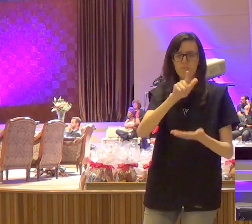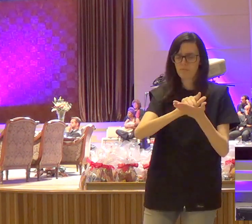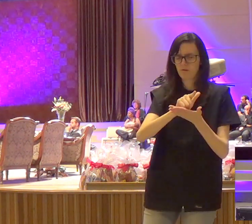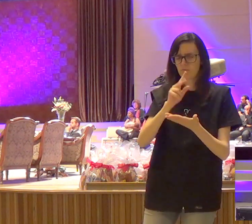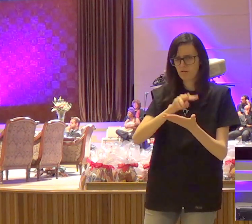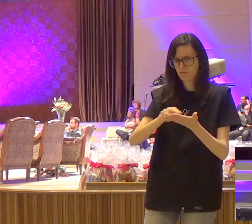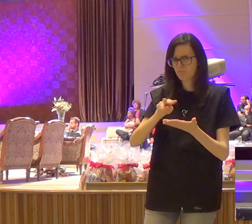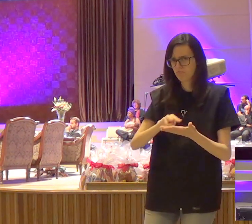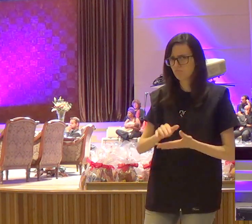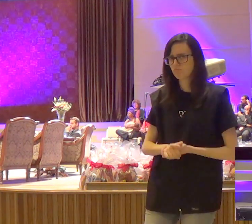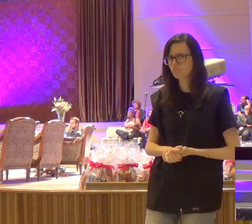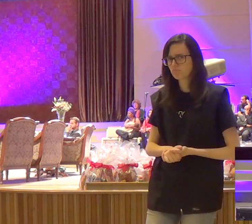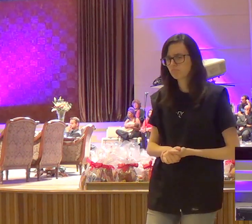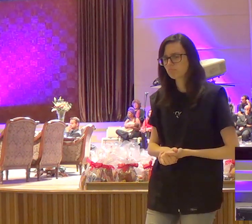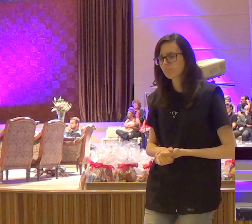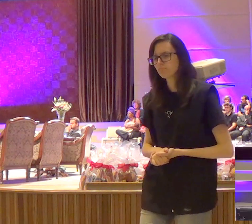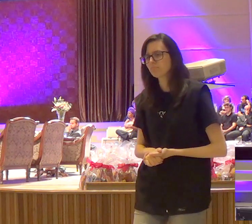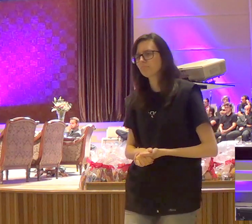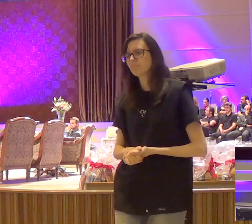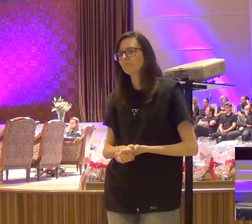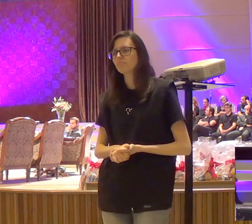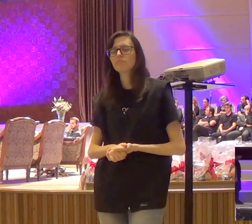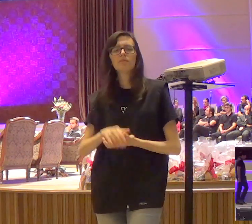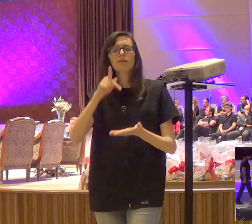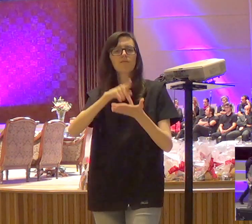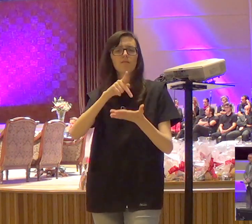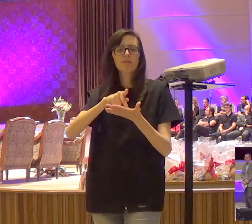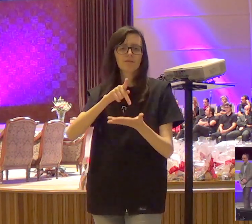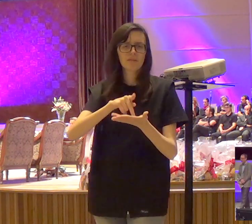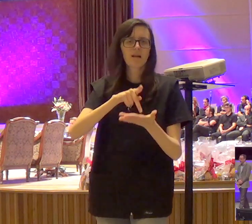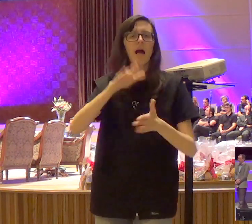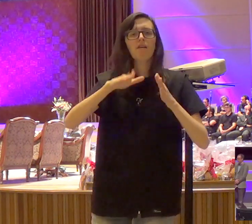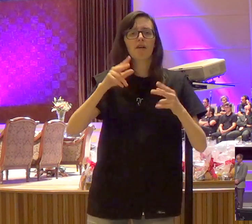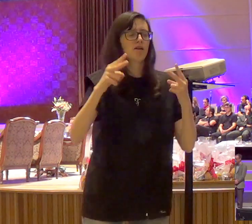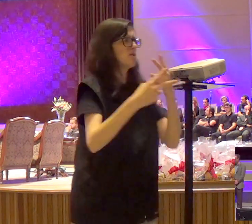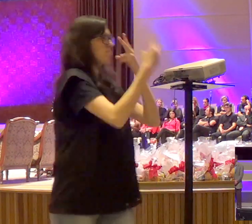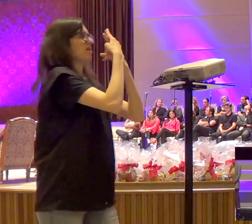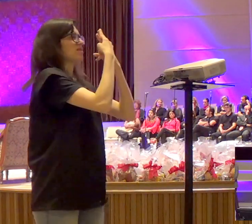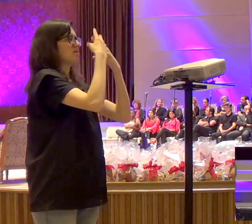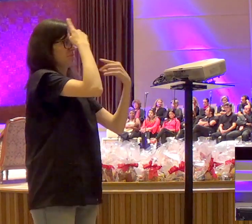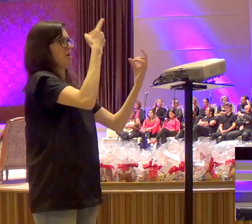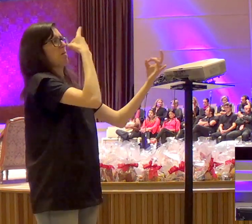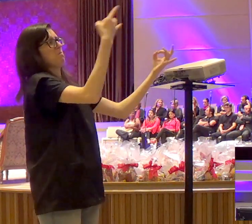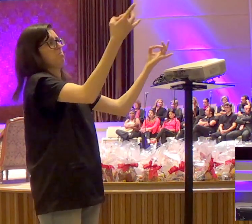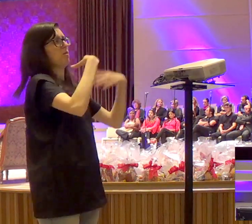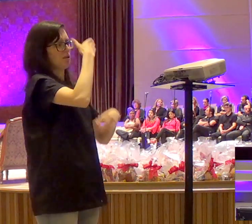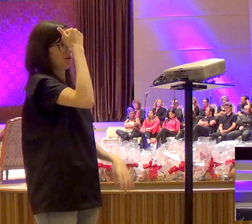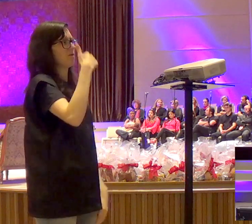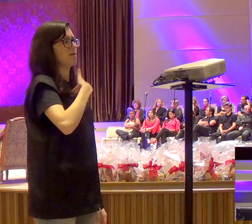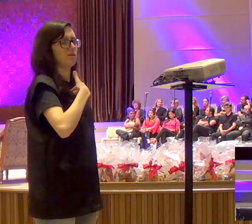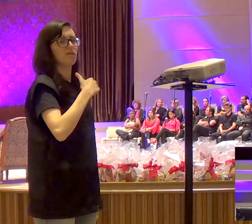Who are so often invisible to the world. Que na realidade são invisíveis para o mundo. Whose one request